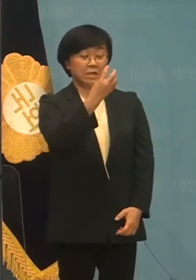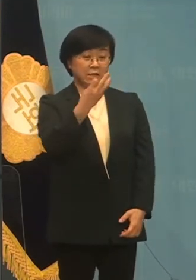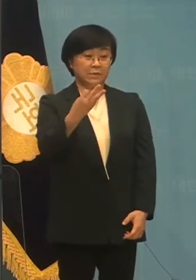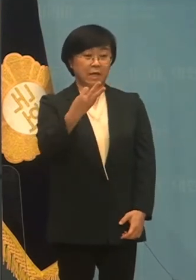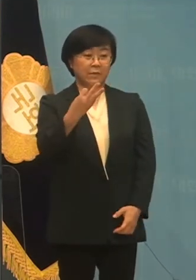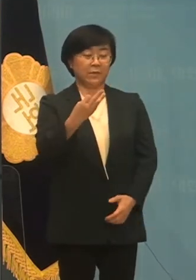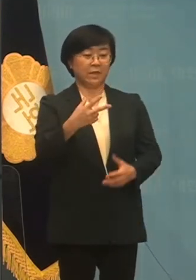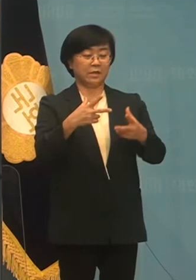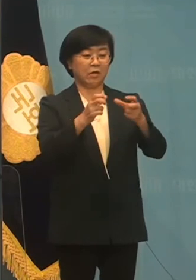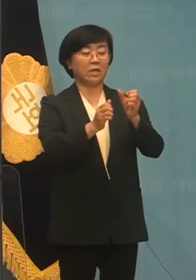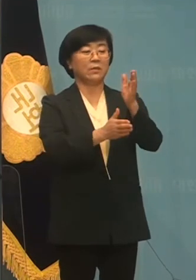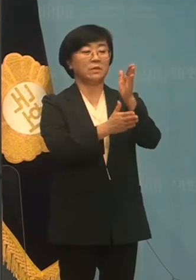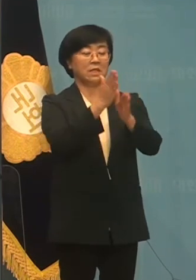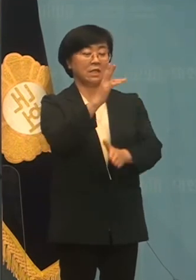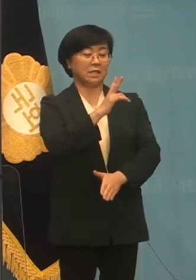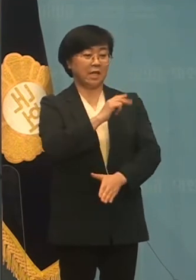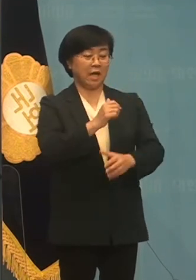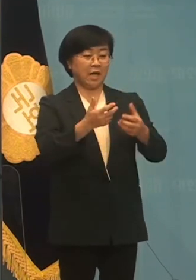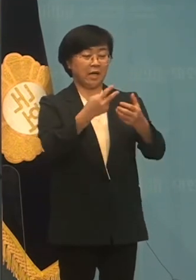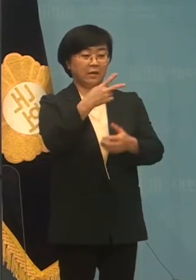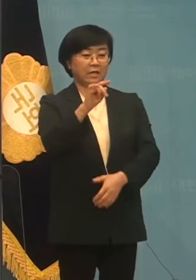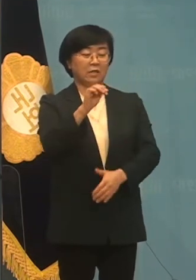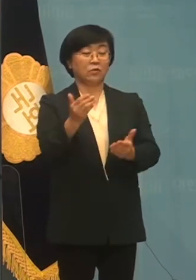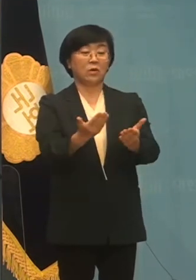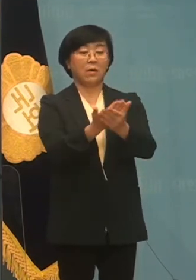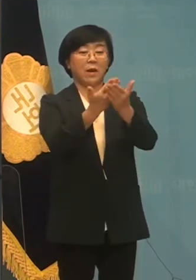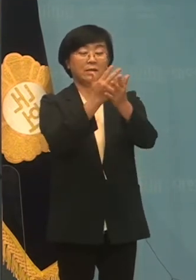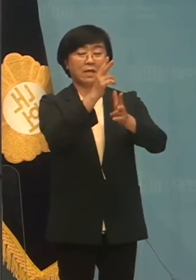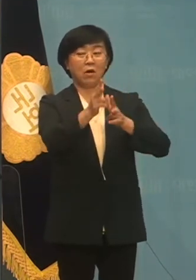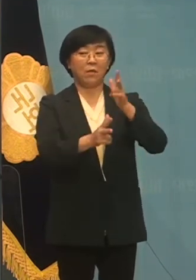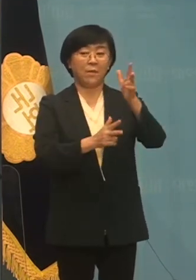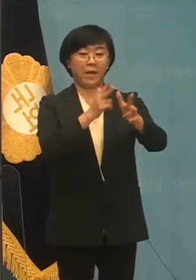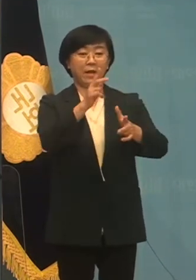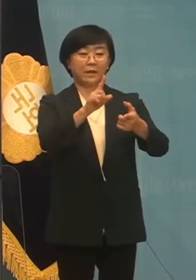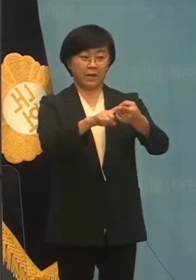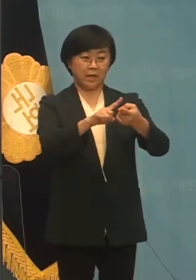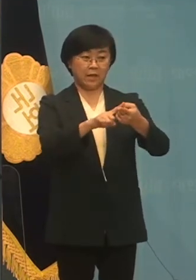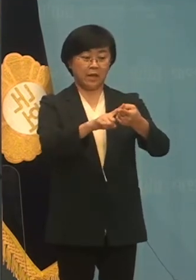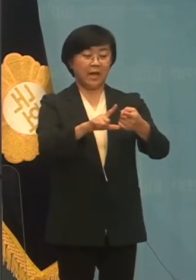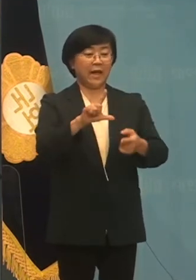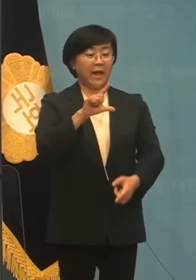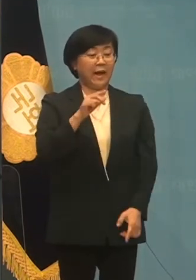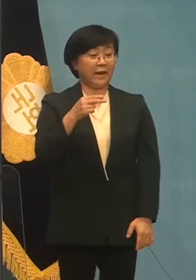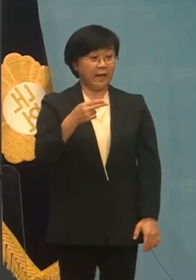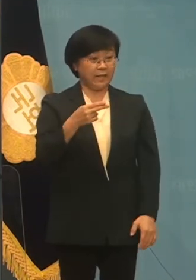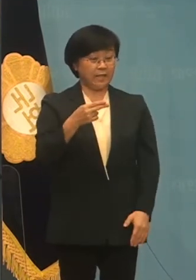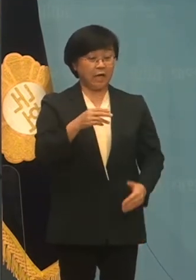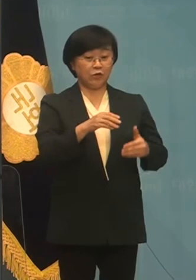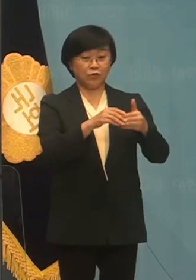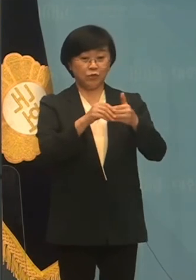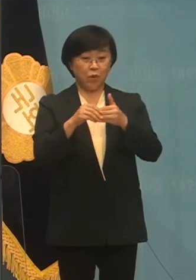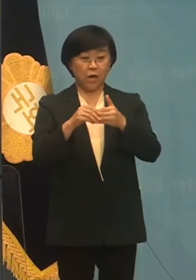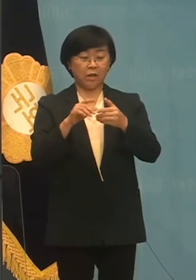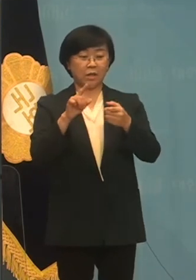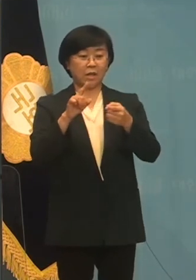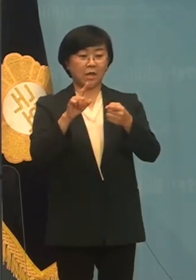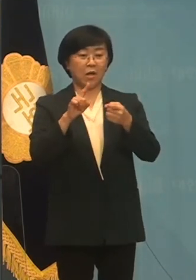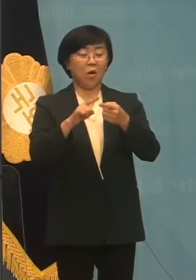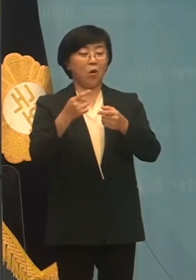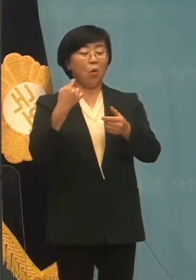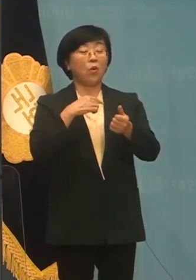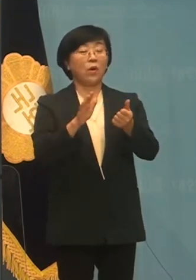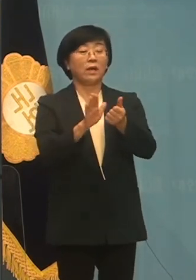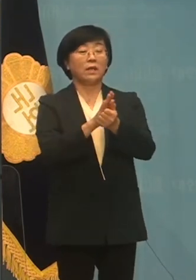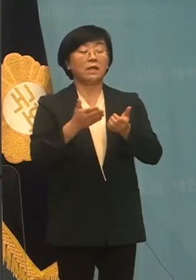2013년 성남시의회가 대장동 개발 사업에 대해 LH가 주도하는 방안을 고려해야 한다는